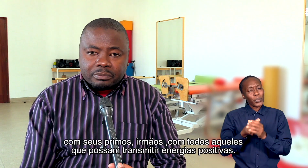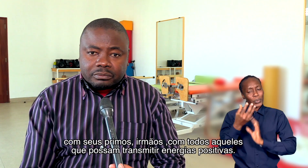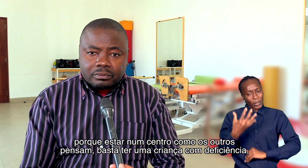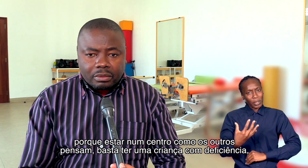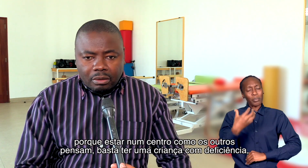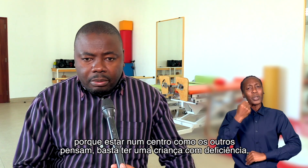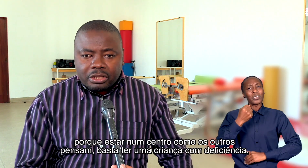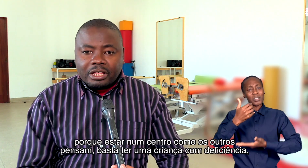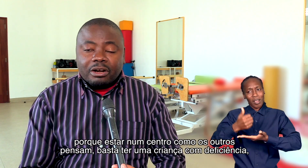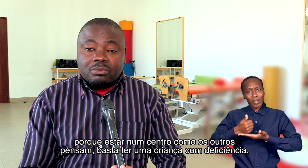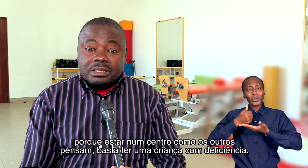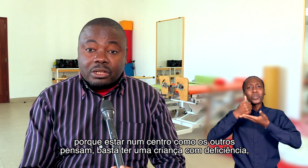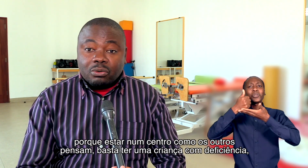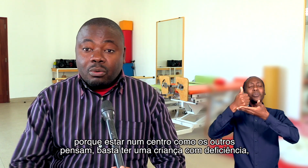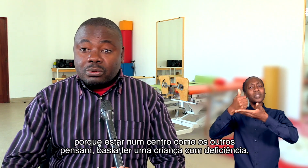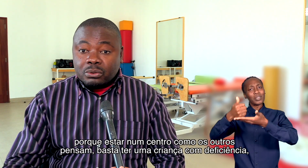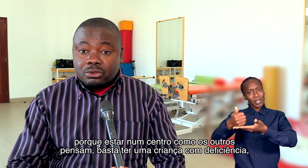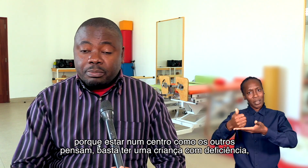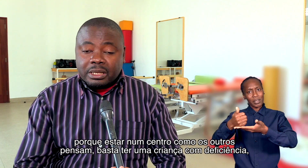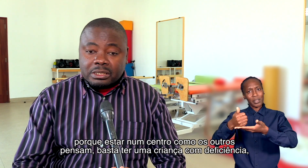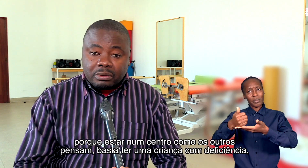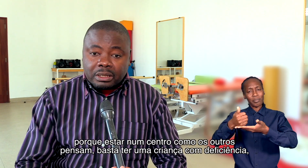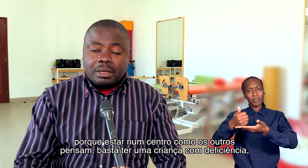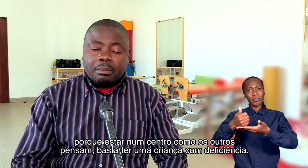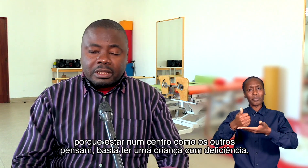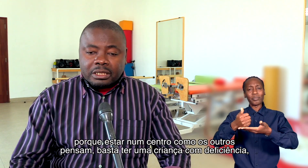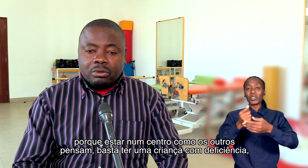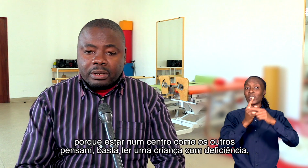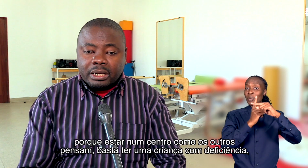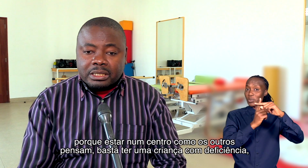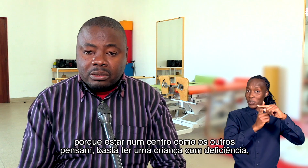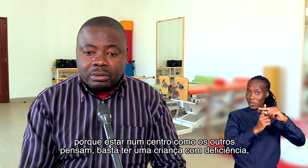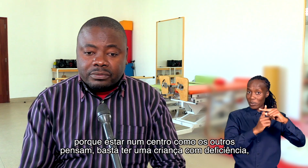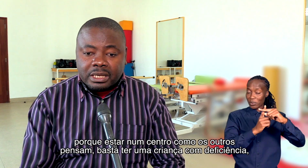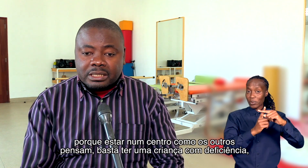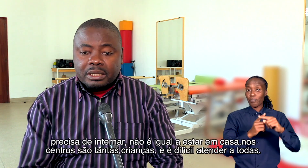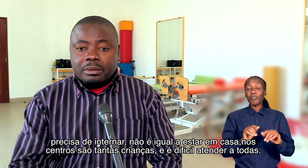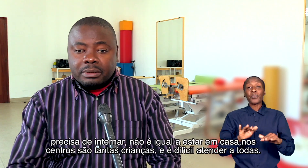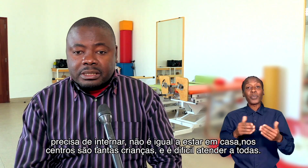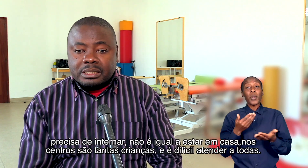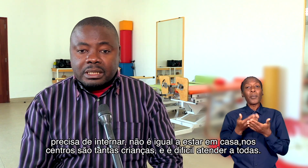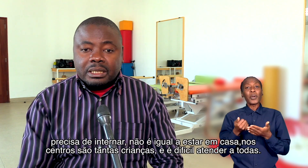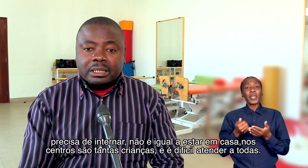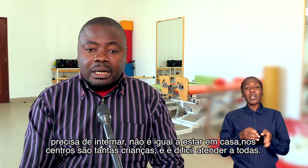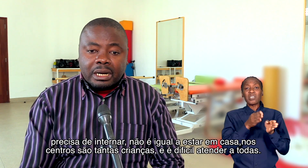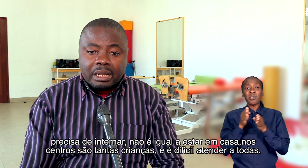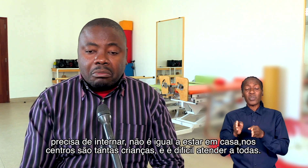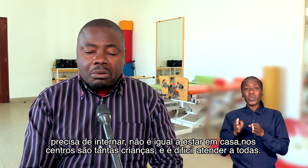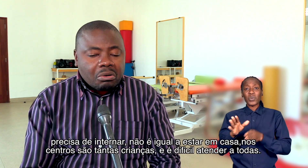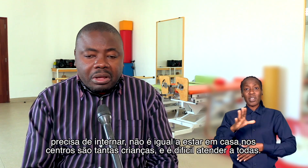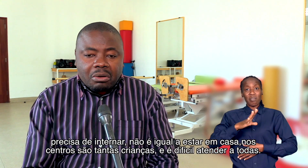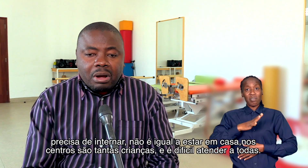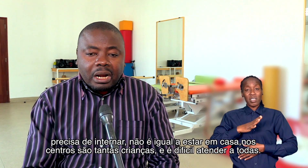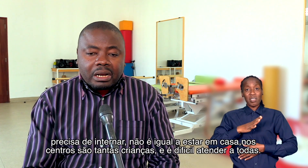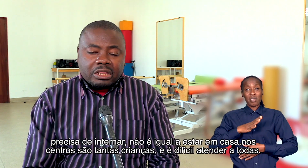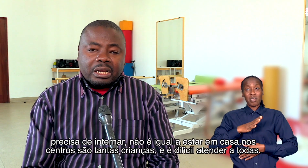positivas. Porque estar num centro como os outros pensam que basta ter uma criança com deficiência, precisa de internar.